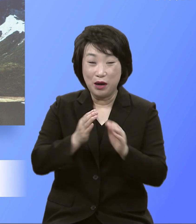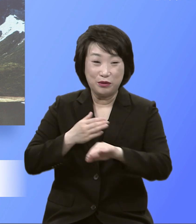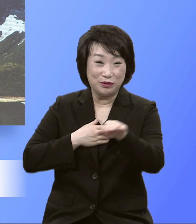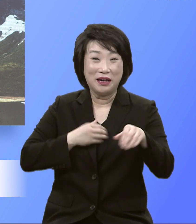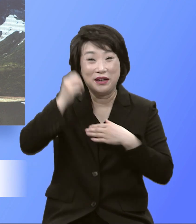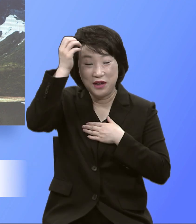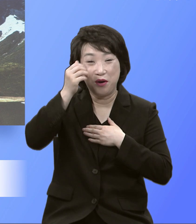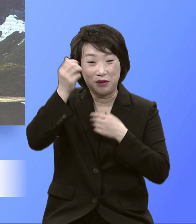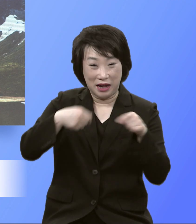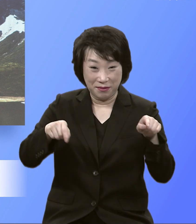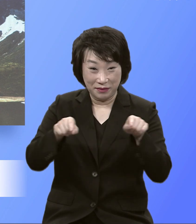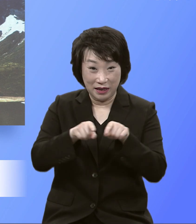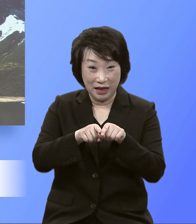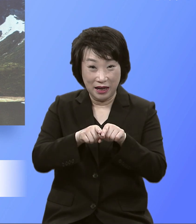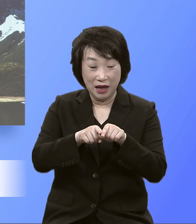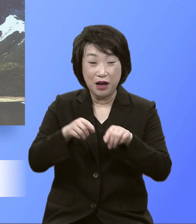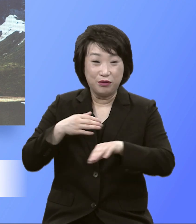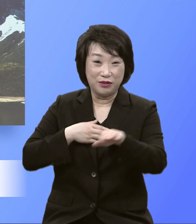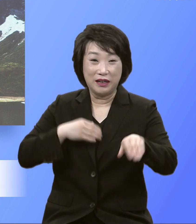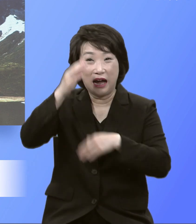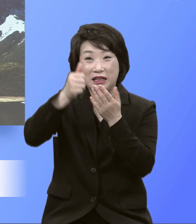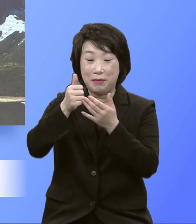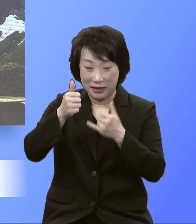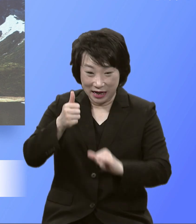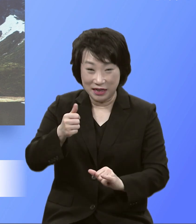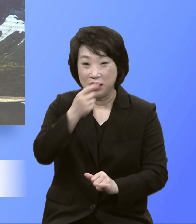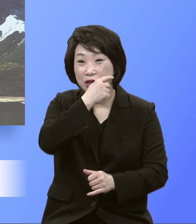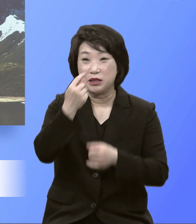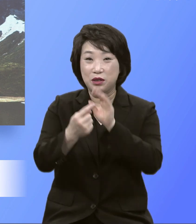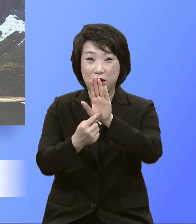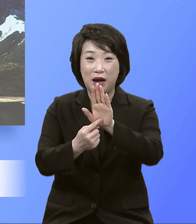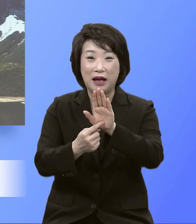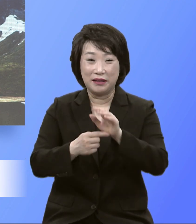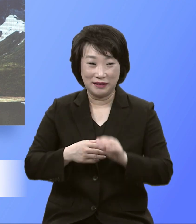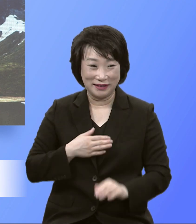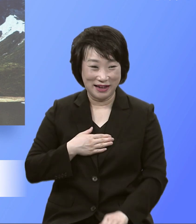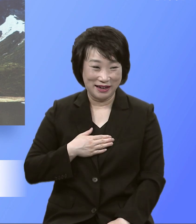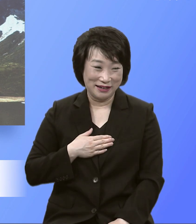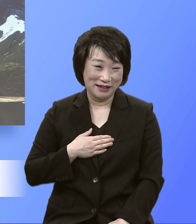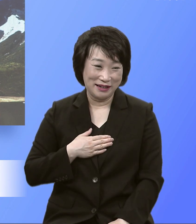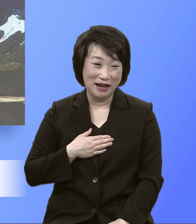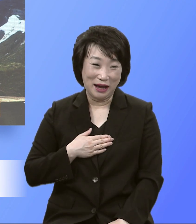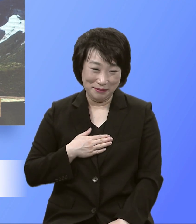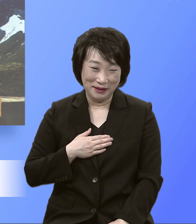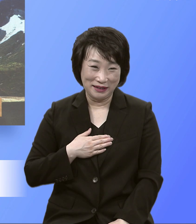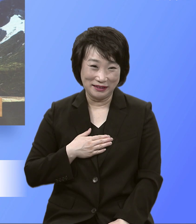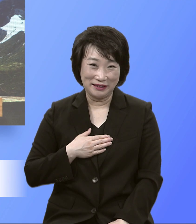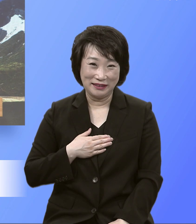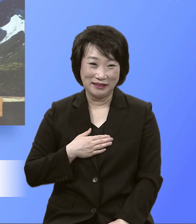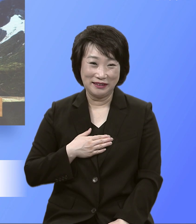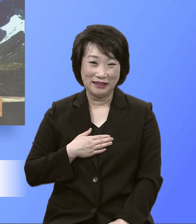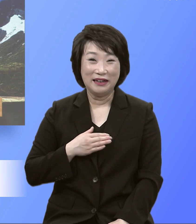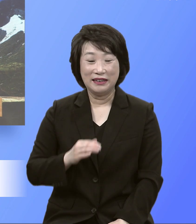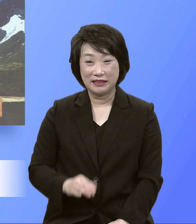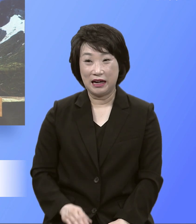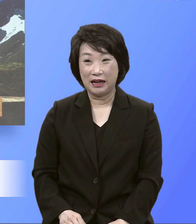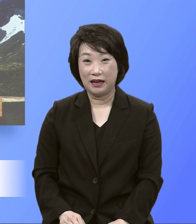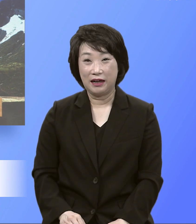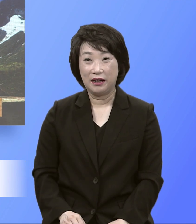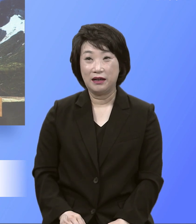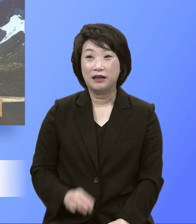우리 영으로 더불어 우리가 하나님의 자녀인 것을 증거하시나니,